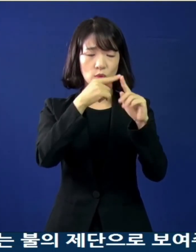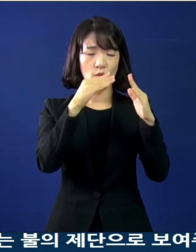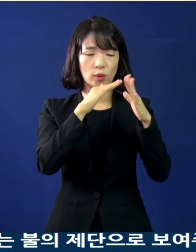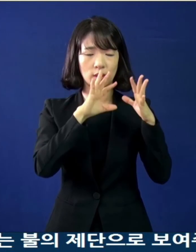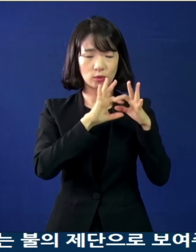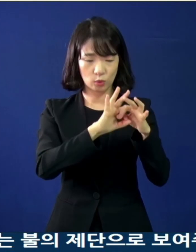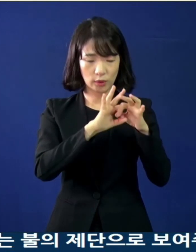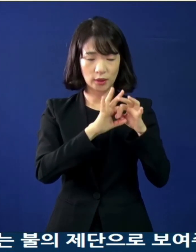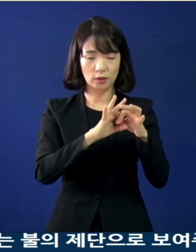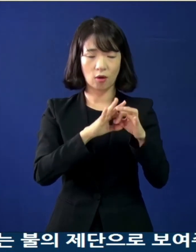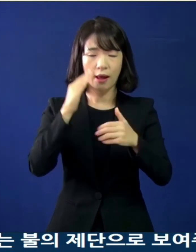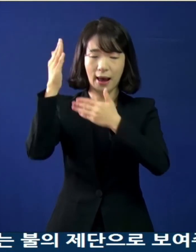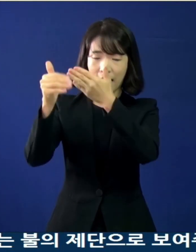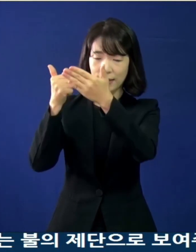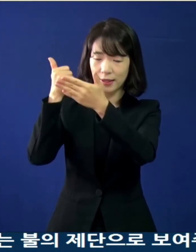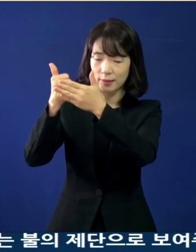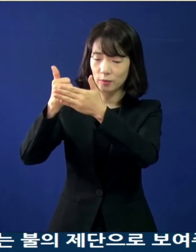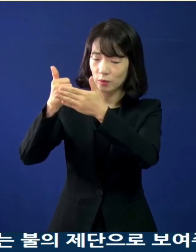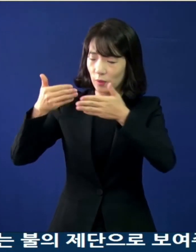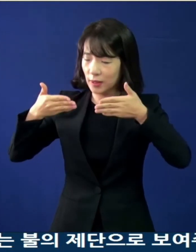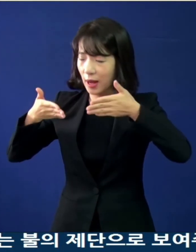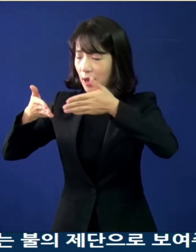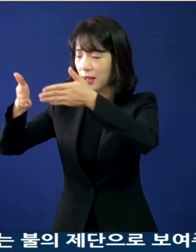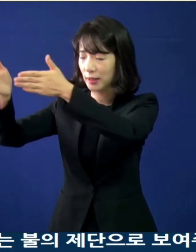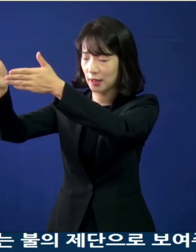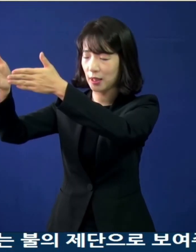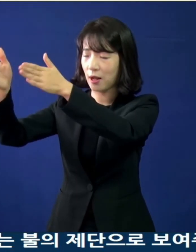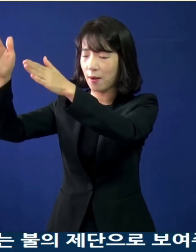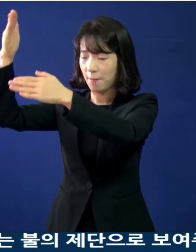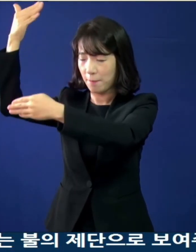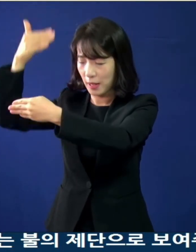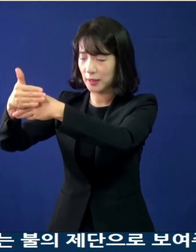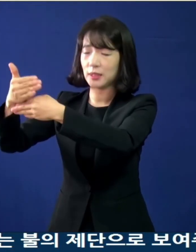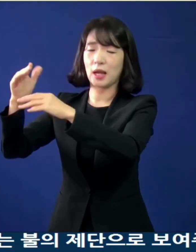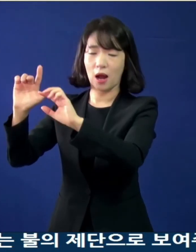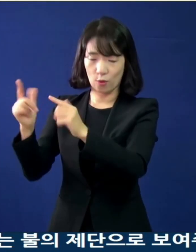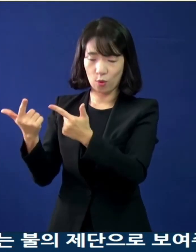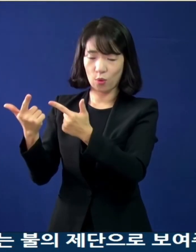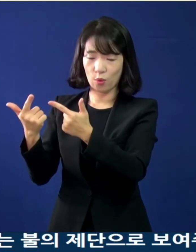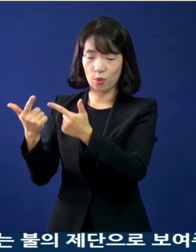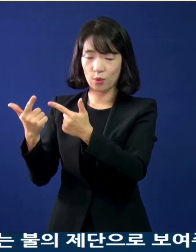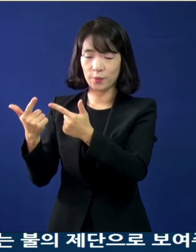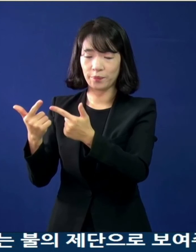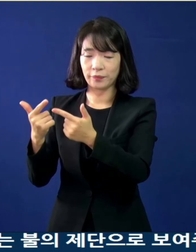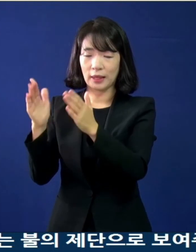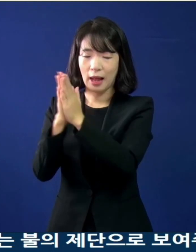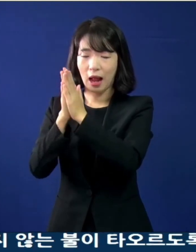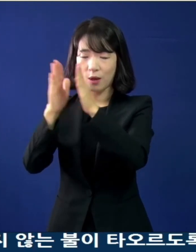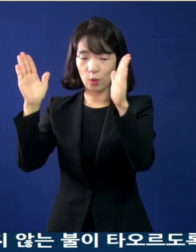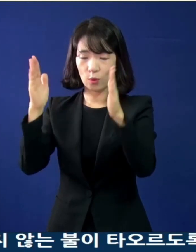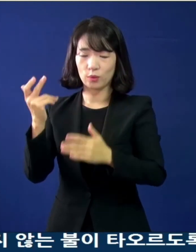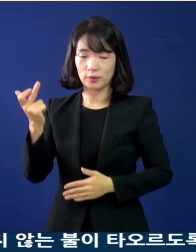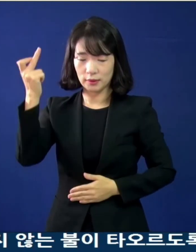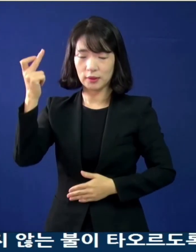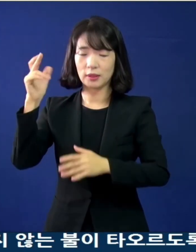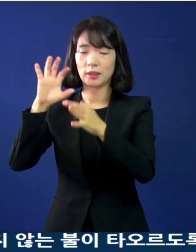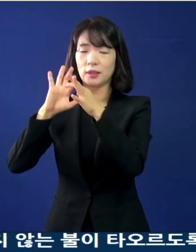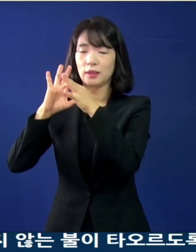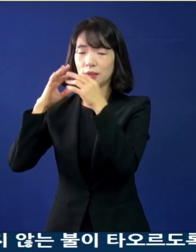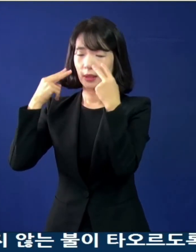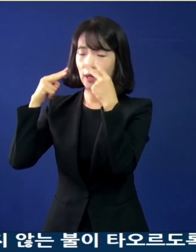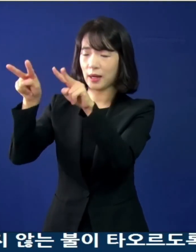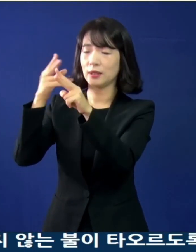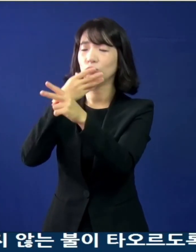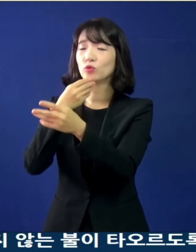이 길들이 다치지 않을 수 있도록 붙들어 주시고, 아론을 통하여 보여주었던 그 축복, 하나님의